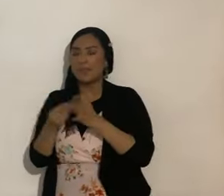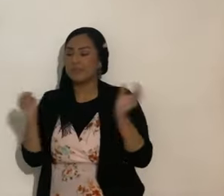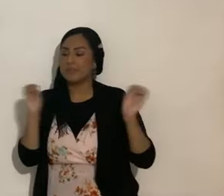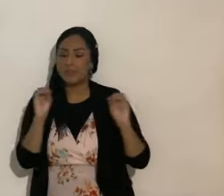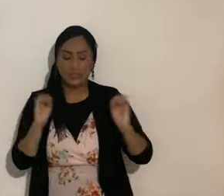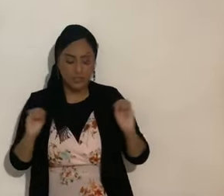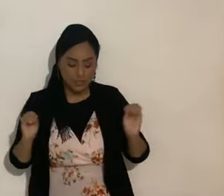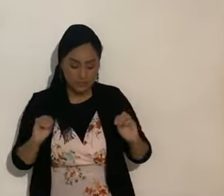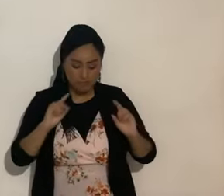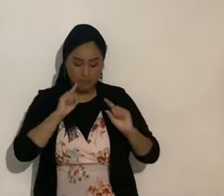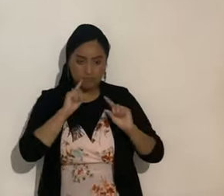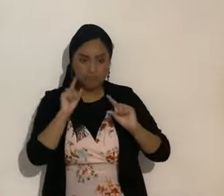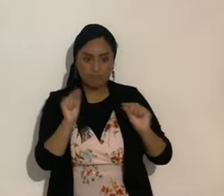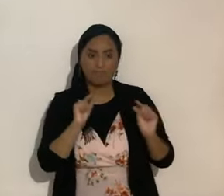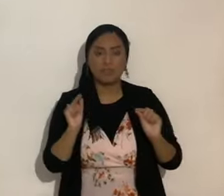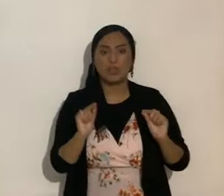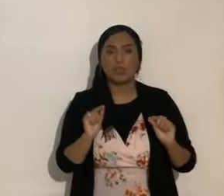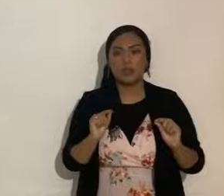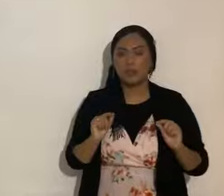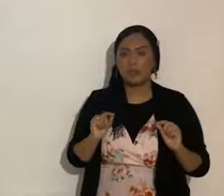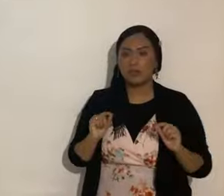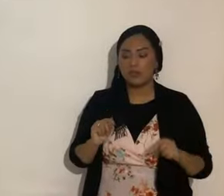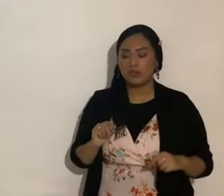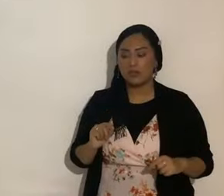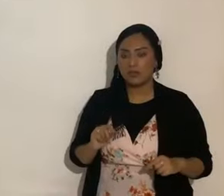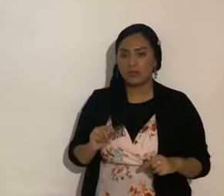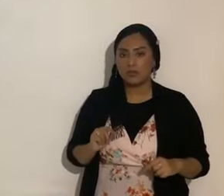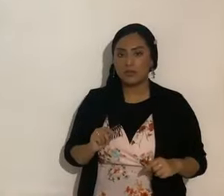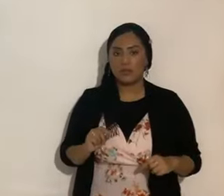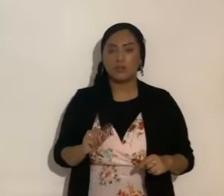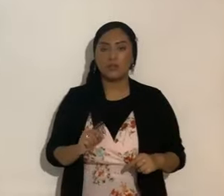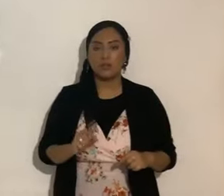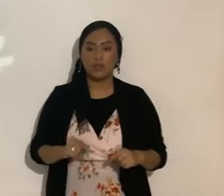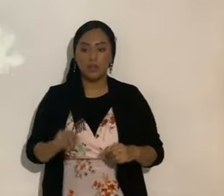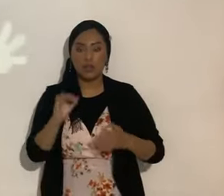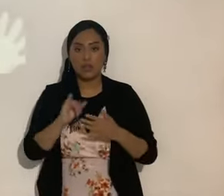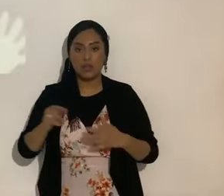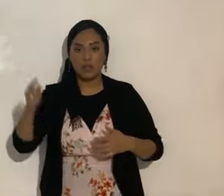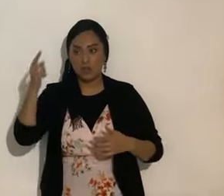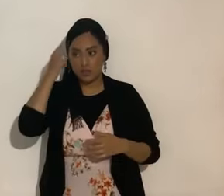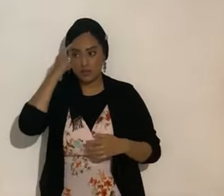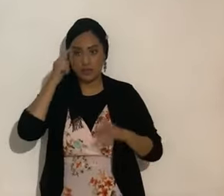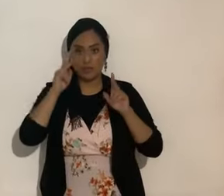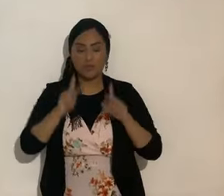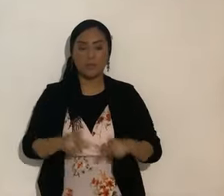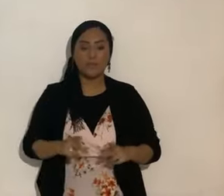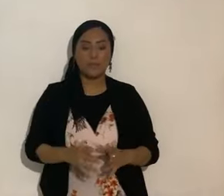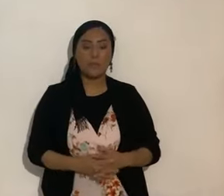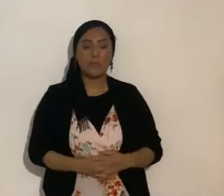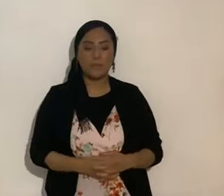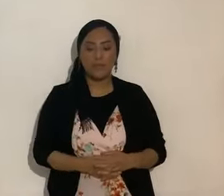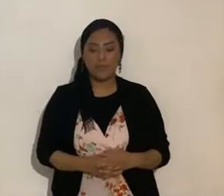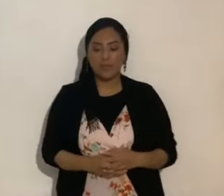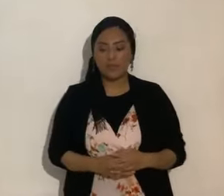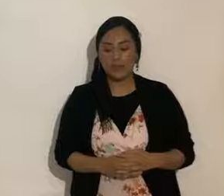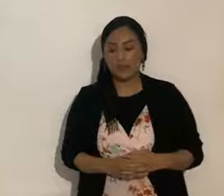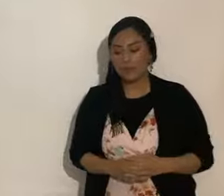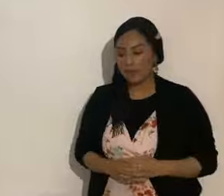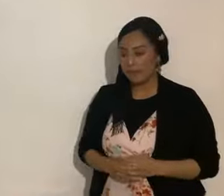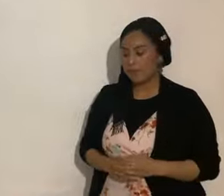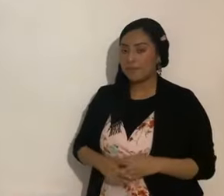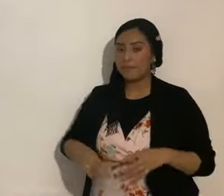codicioso, es chismoso, el que no es santo, ¿sí? Esa es la mentalidad humana, ¿sí? La